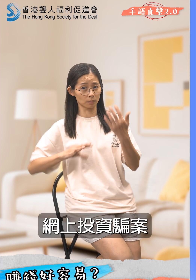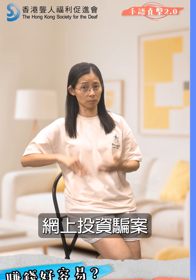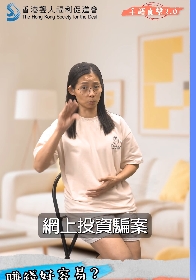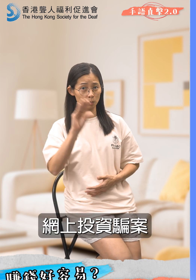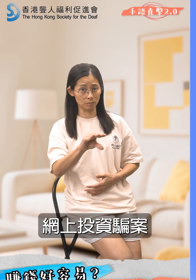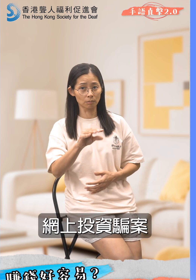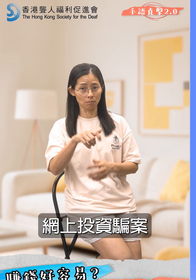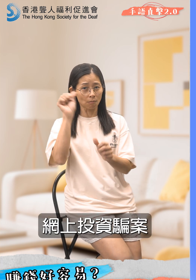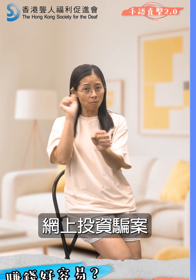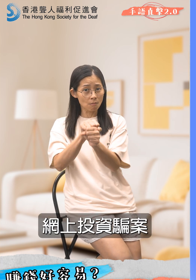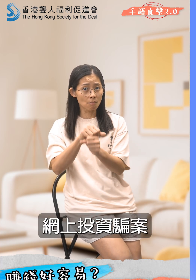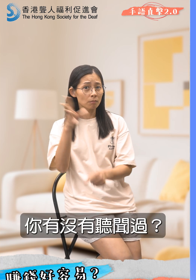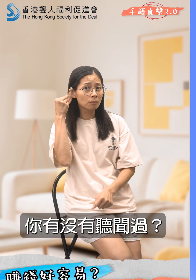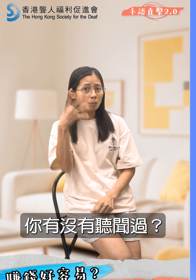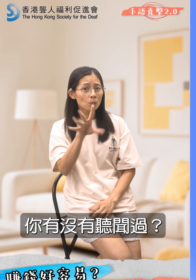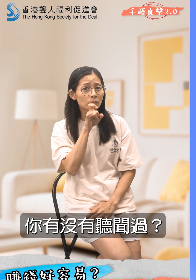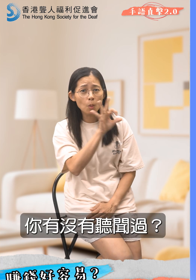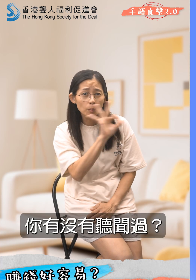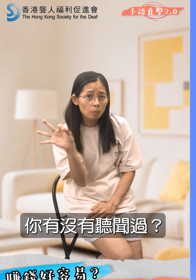網上投資騙案，你有冇聽聞過？